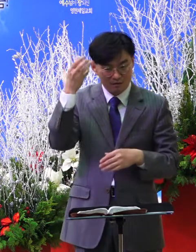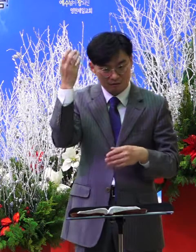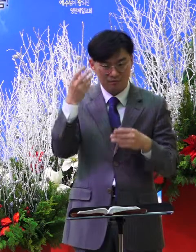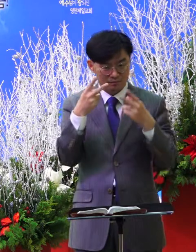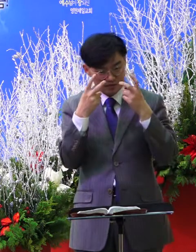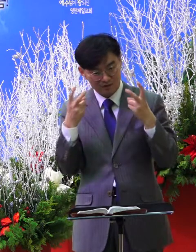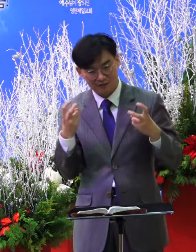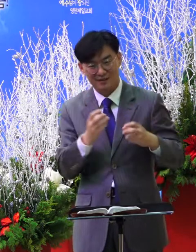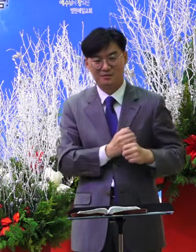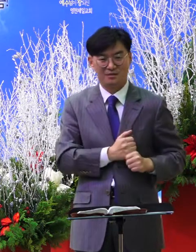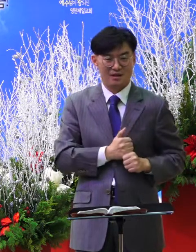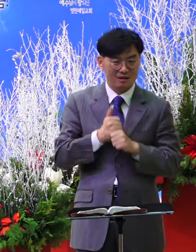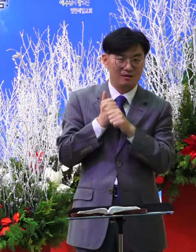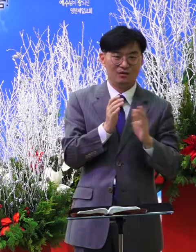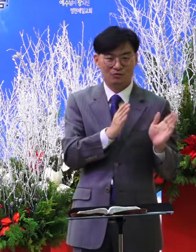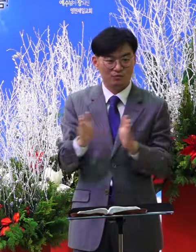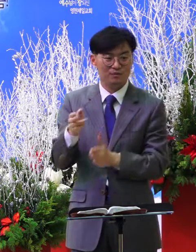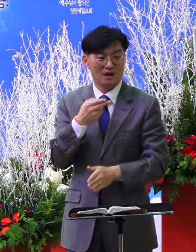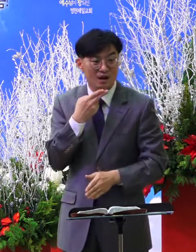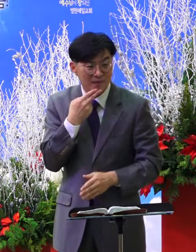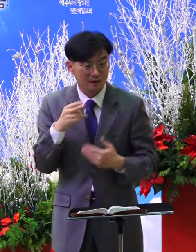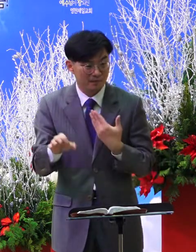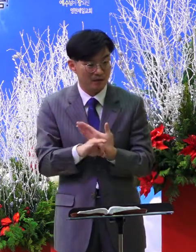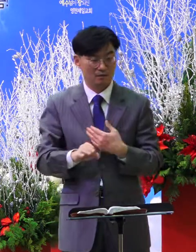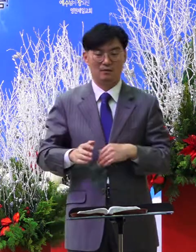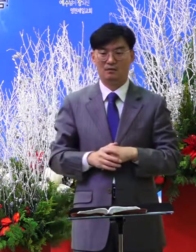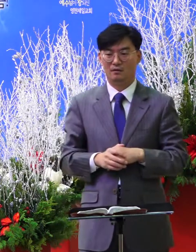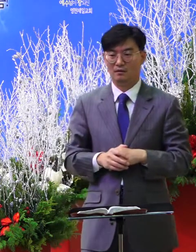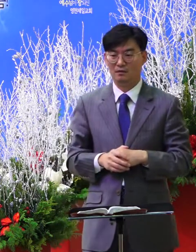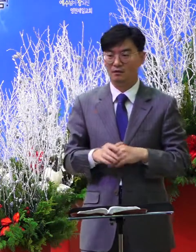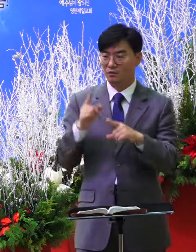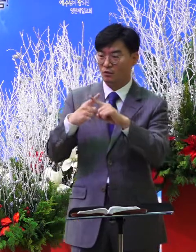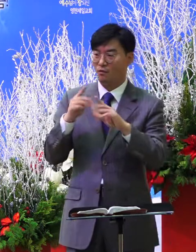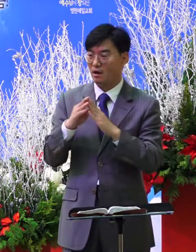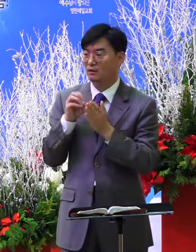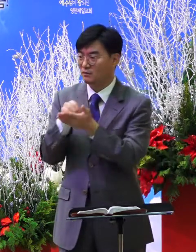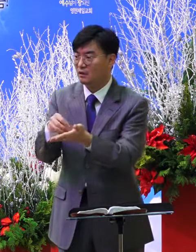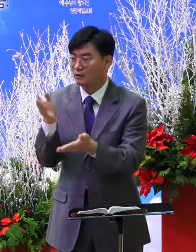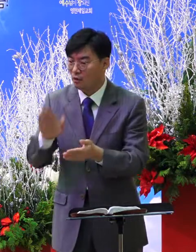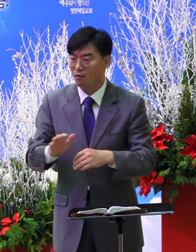졸고 그래서 잠에 푹 빠지고 세상에 빠져 있을 수도 있다 하는 것입니다.